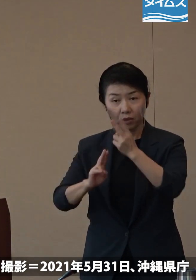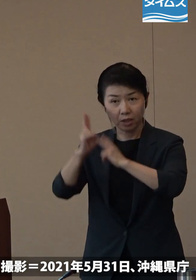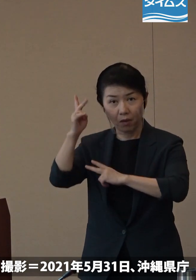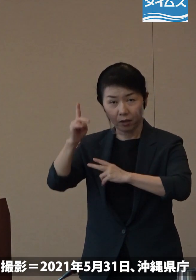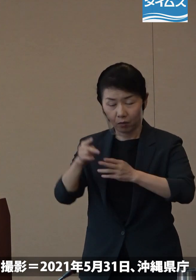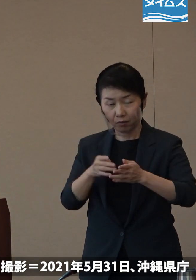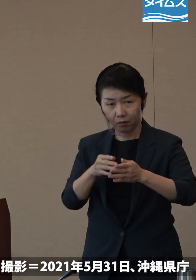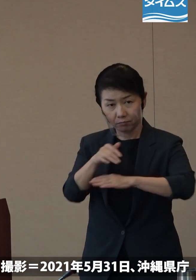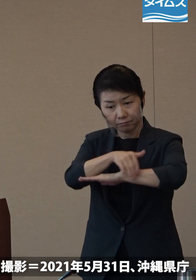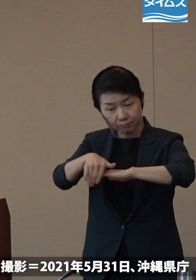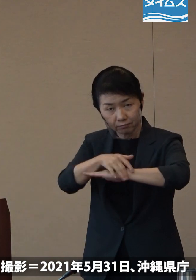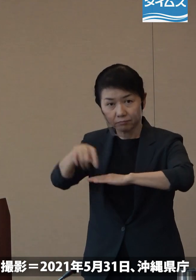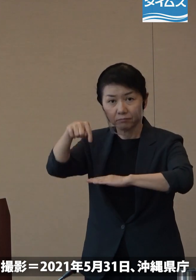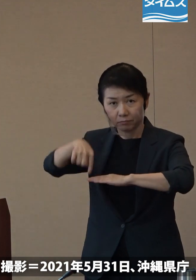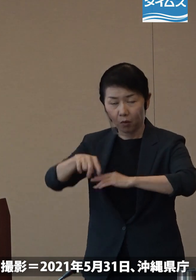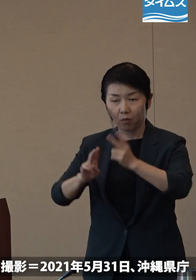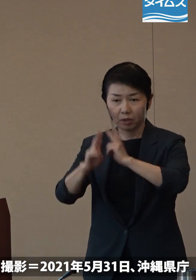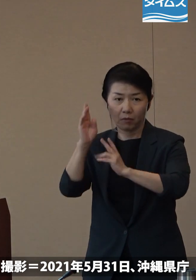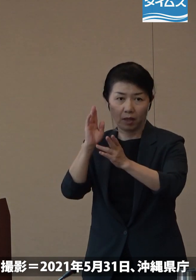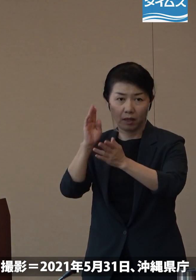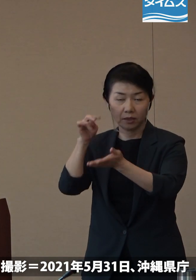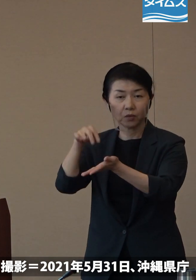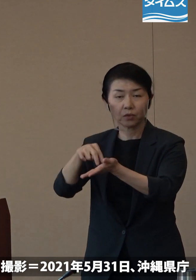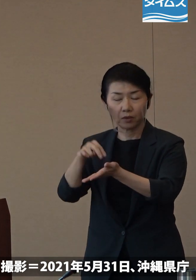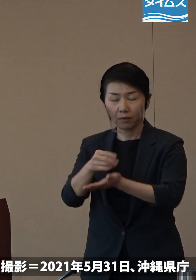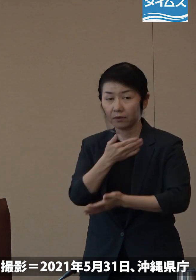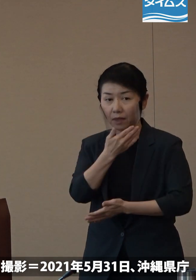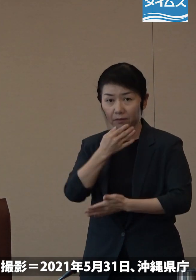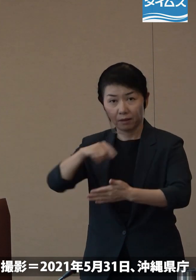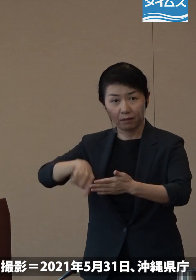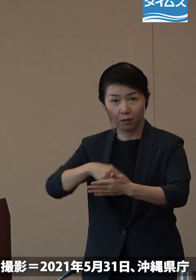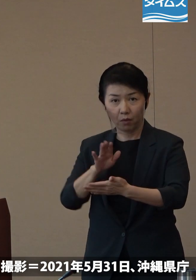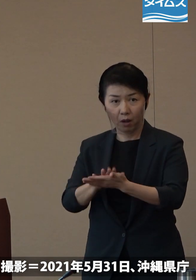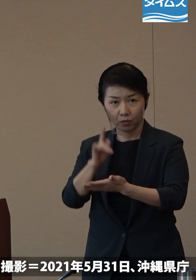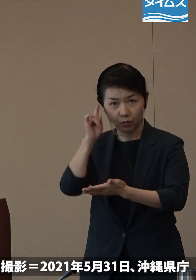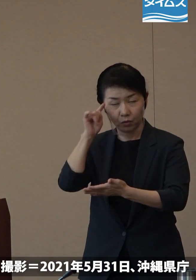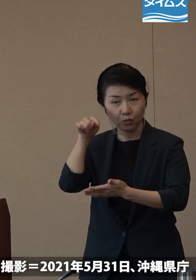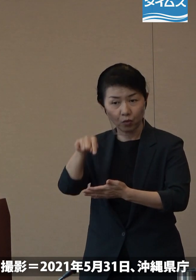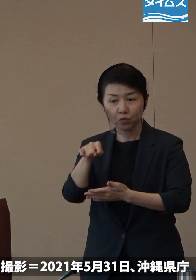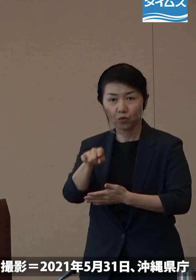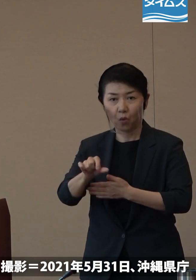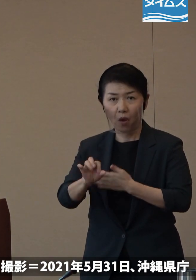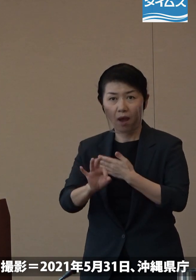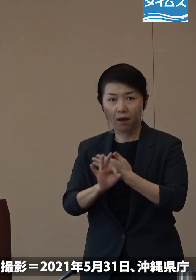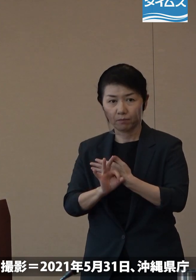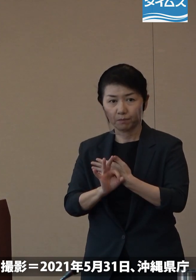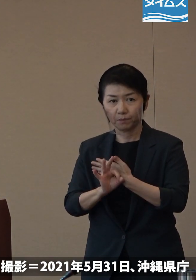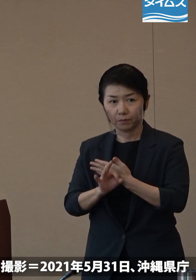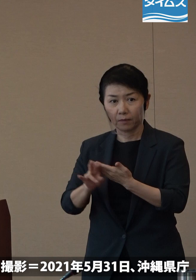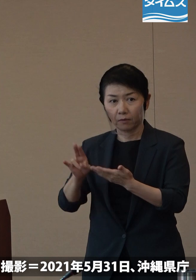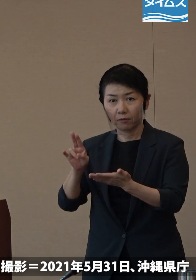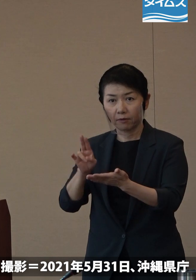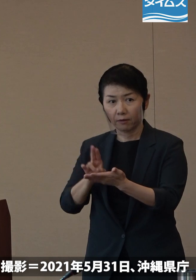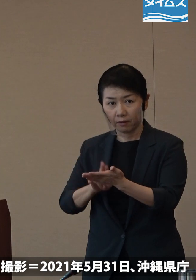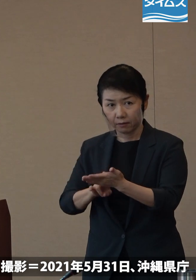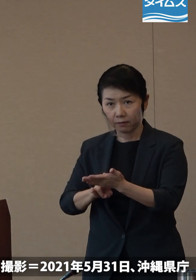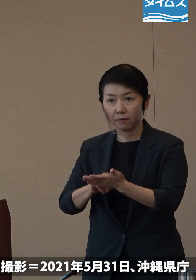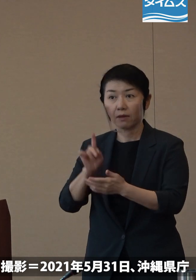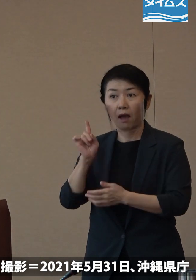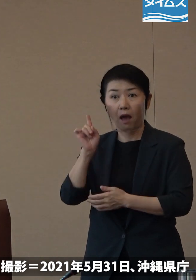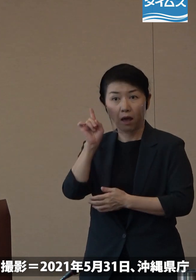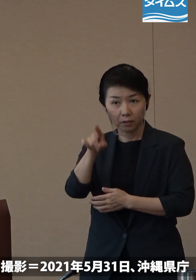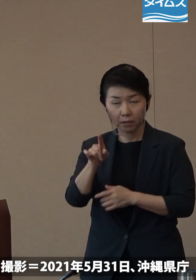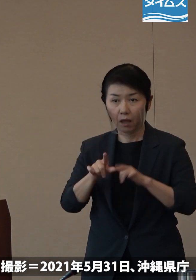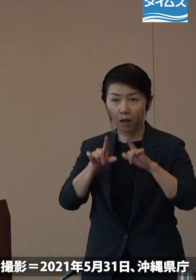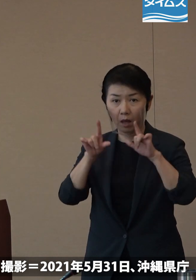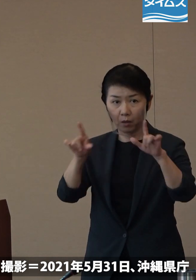考えると、県民にとっては非常に重要な計画だと思うんですけれども、今日、草案を決定して、今日ではなく、明日、一日